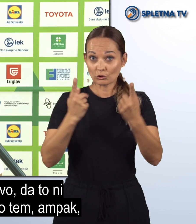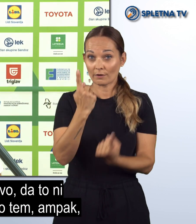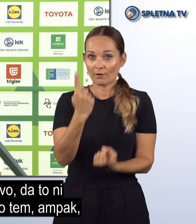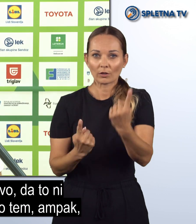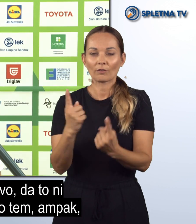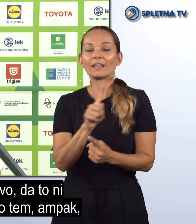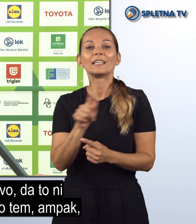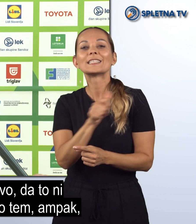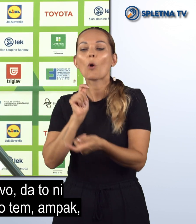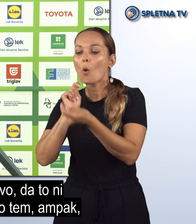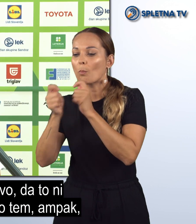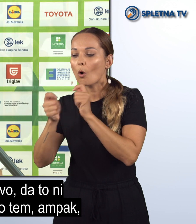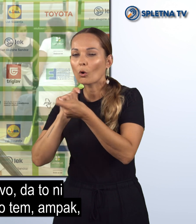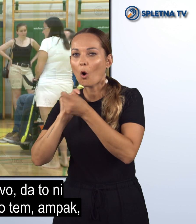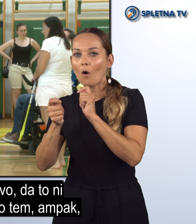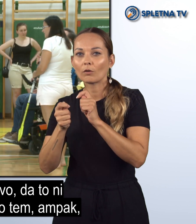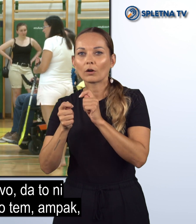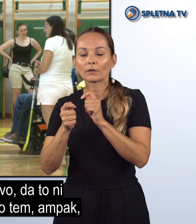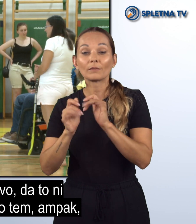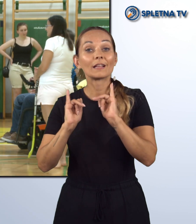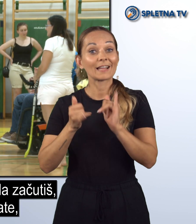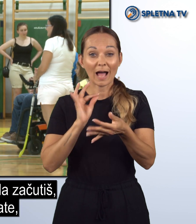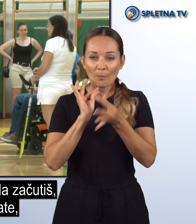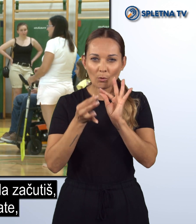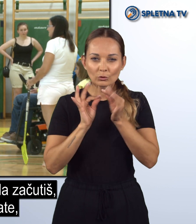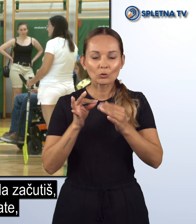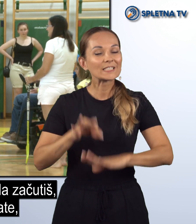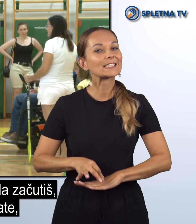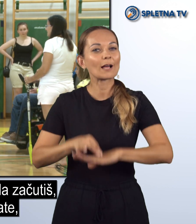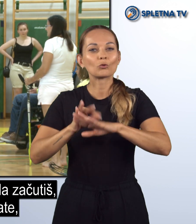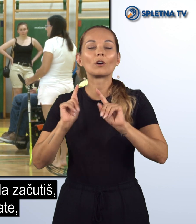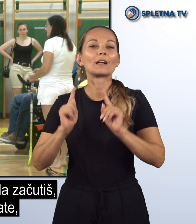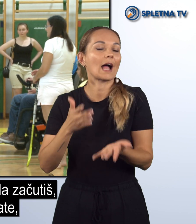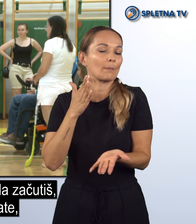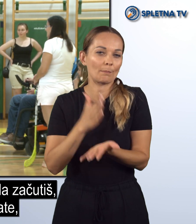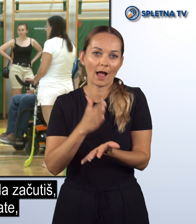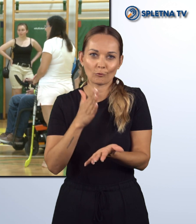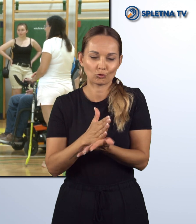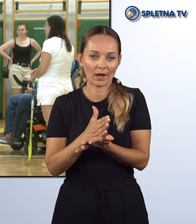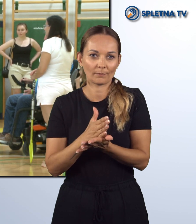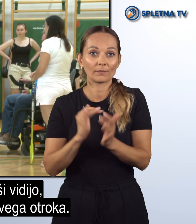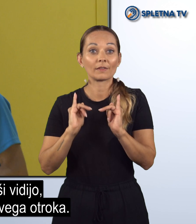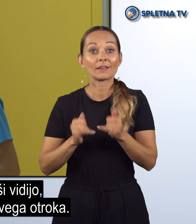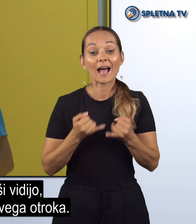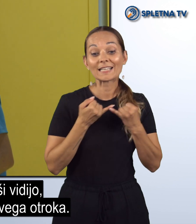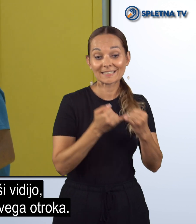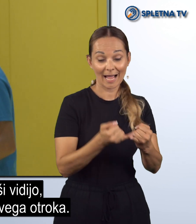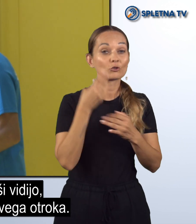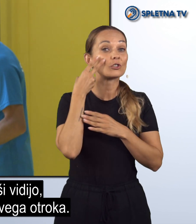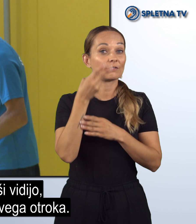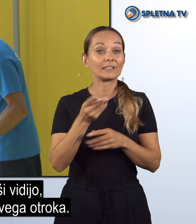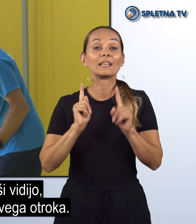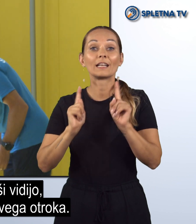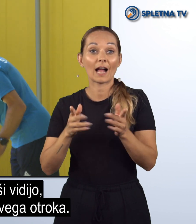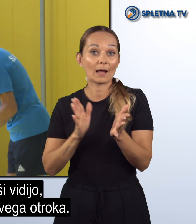gre, da ni to samo en pogovor o tem, ampak da probaš, da začutiš, kaj je zate, da tudi starši